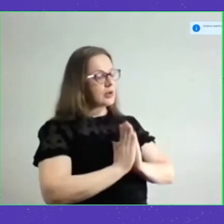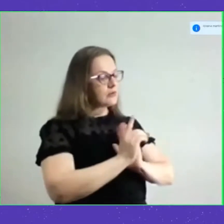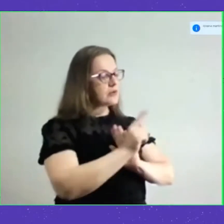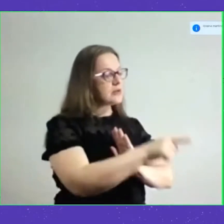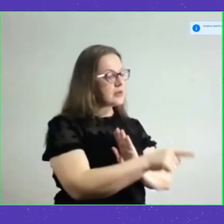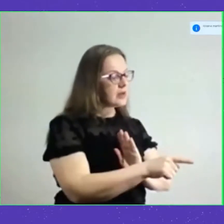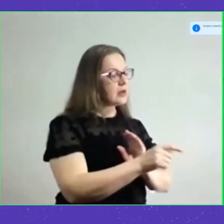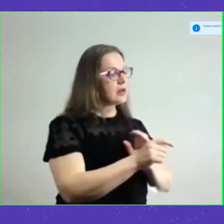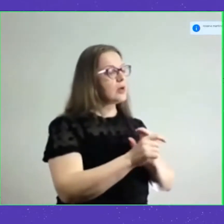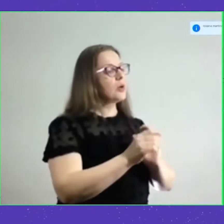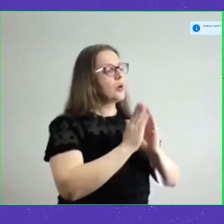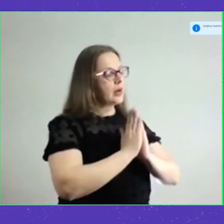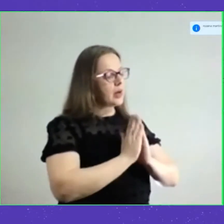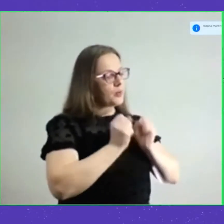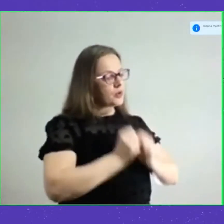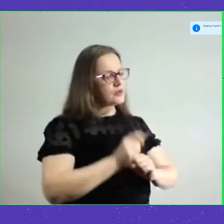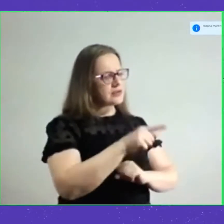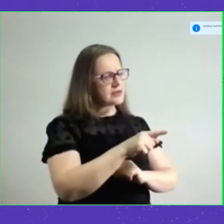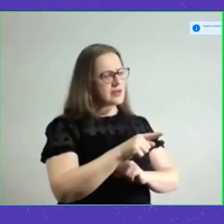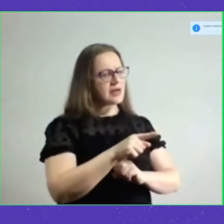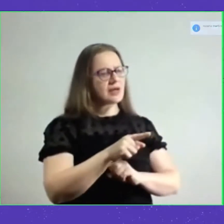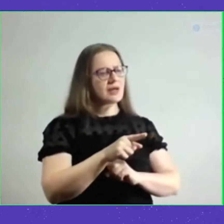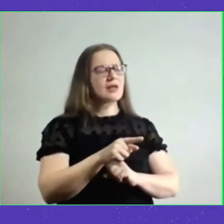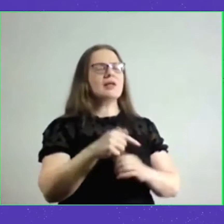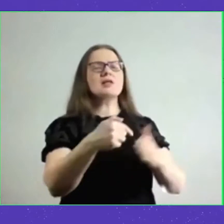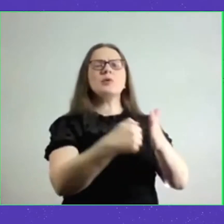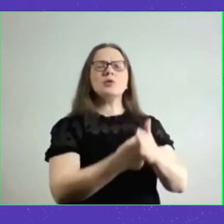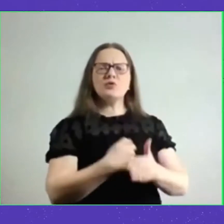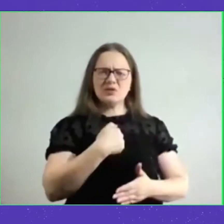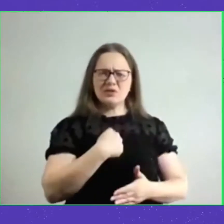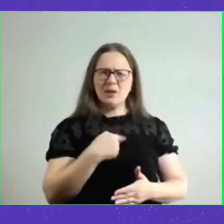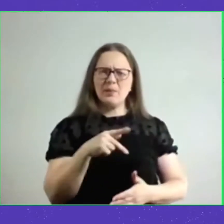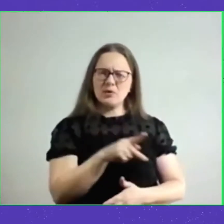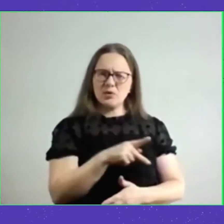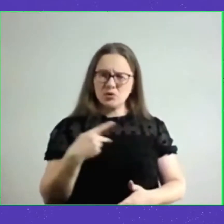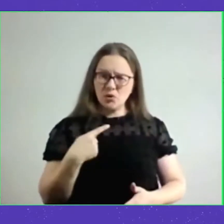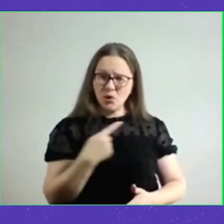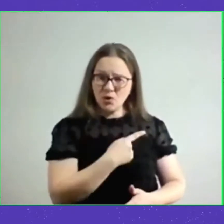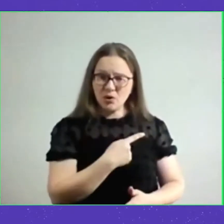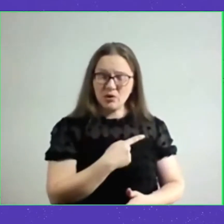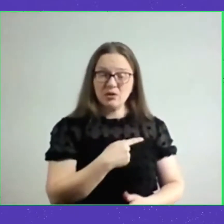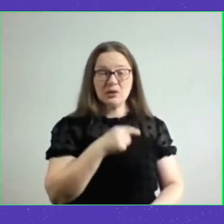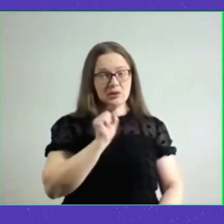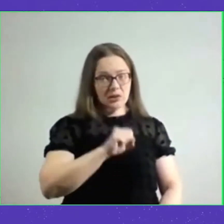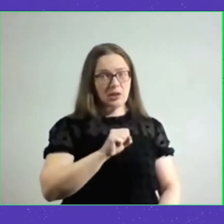pastora? Você pode orar por mim? Sim. Você precisa de oração para que área da sua